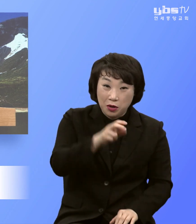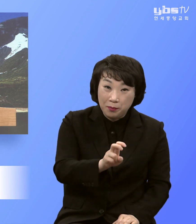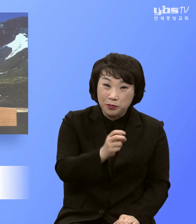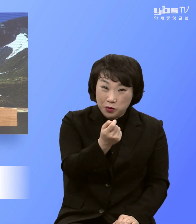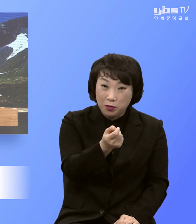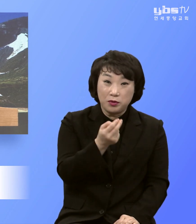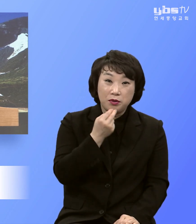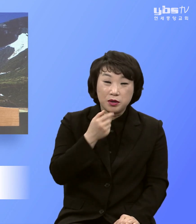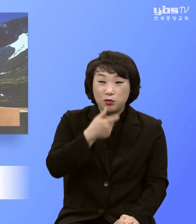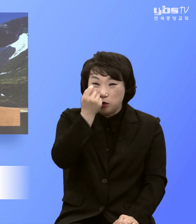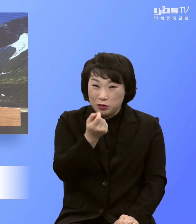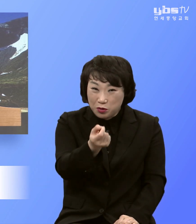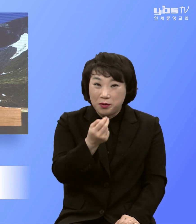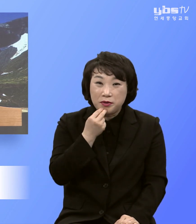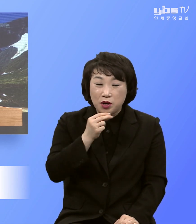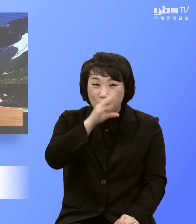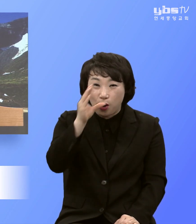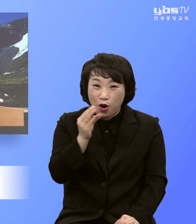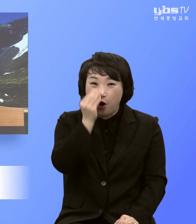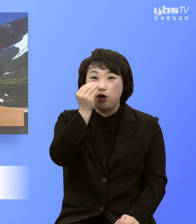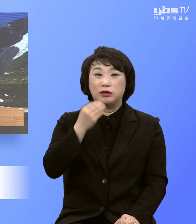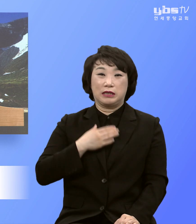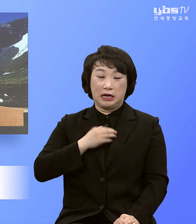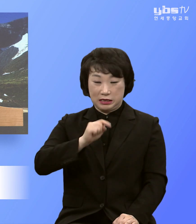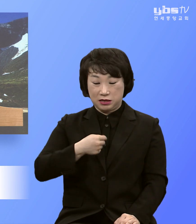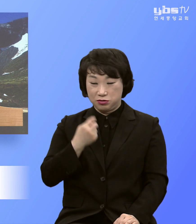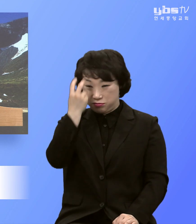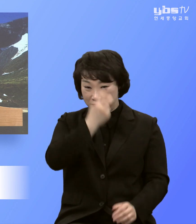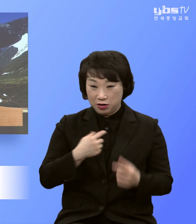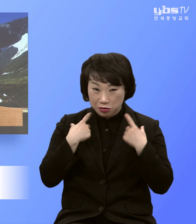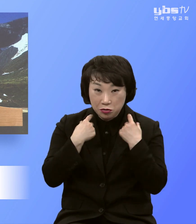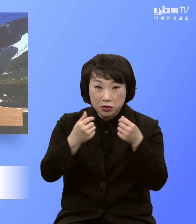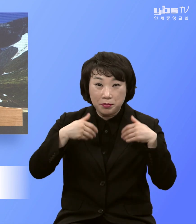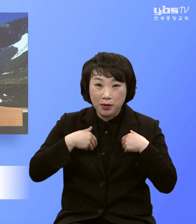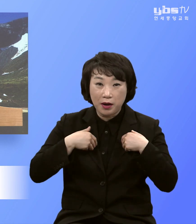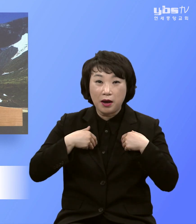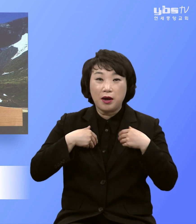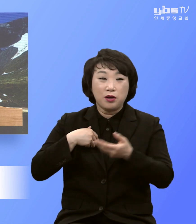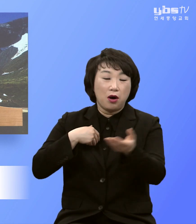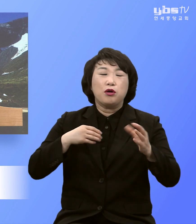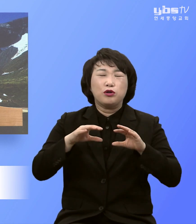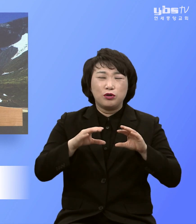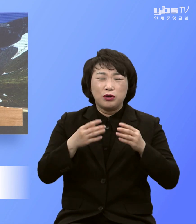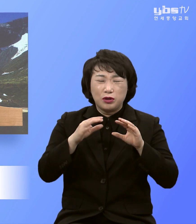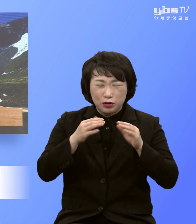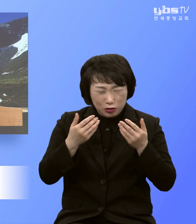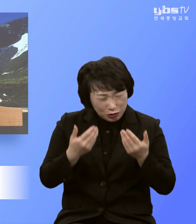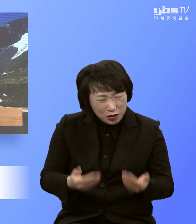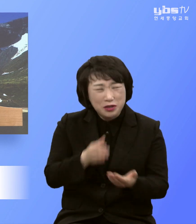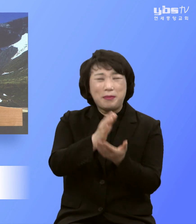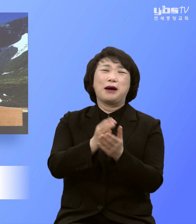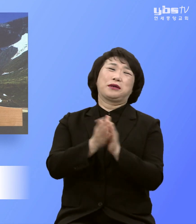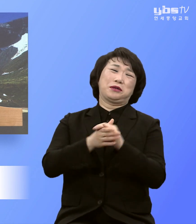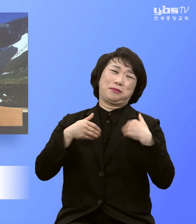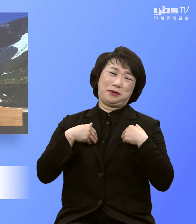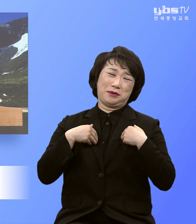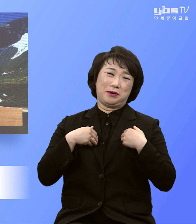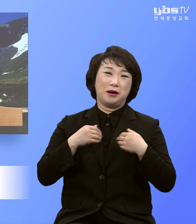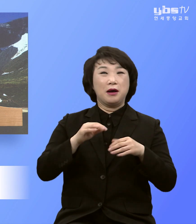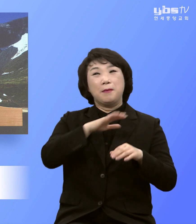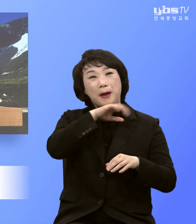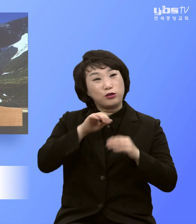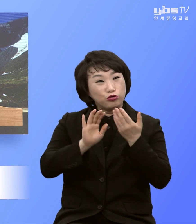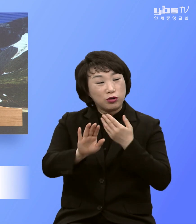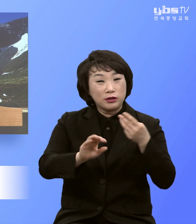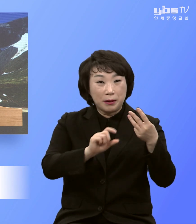흠도 없이 거룩하게 자신을 보존하기 위해서 쉼없이 기도해야 된다는 거. 베드로서